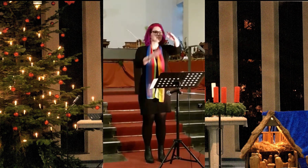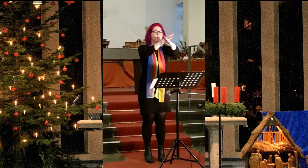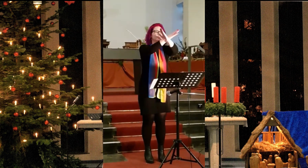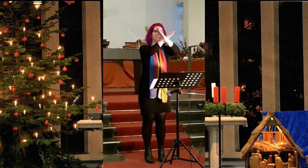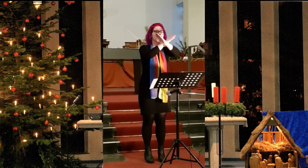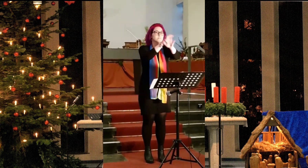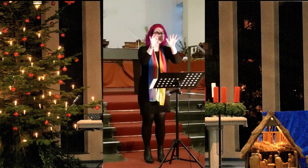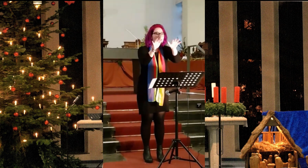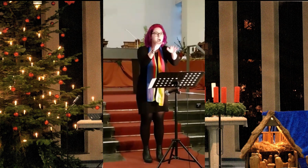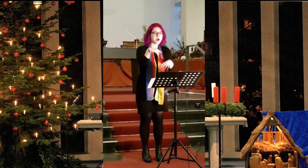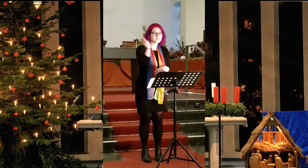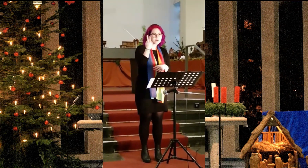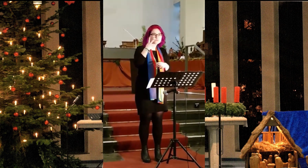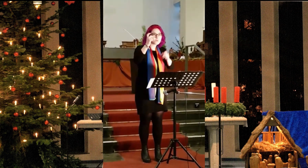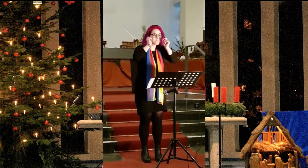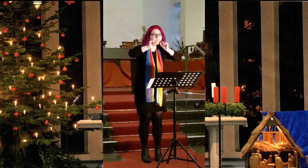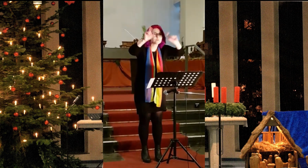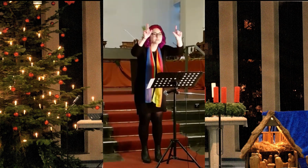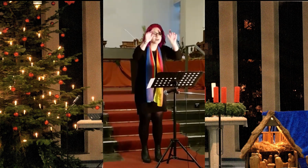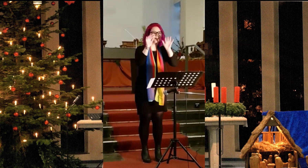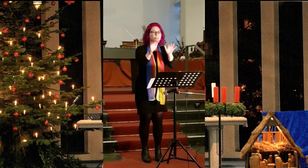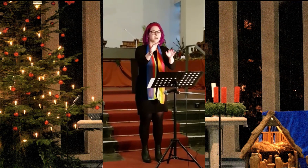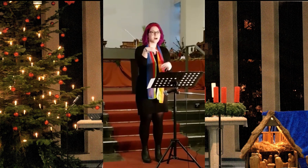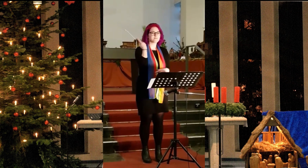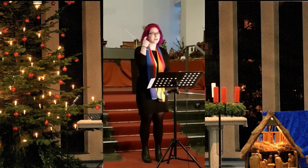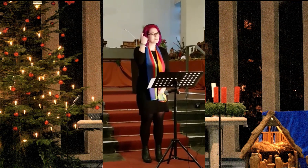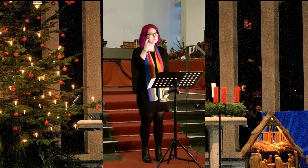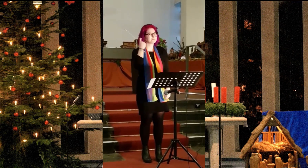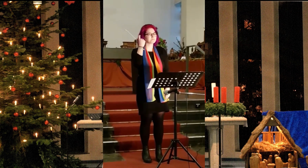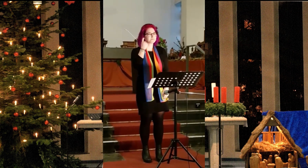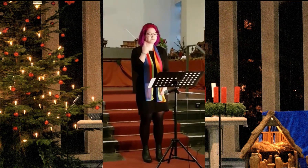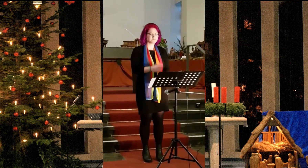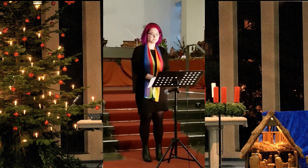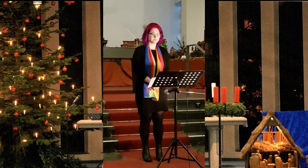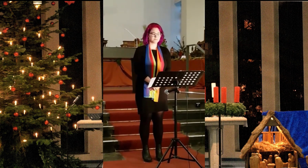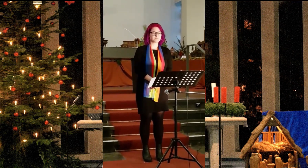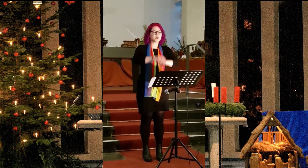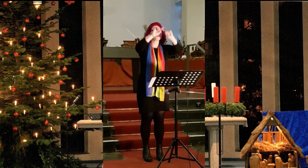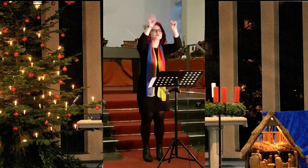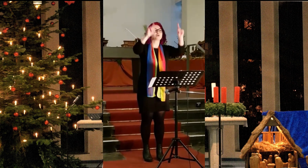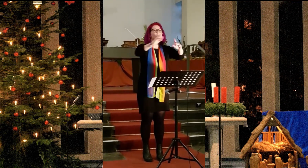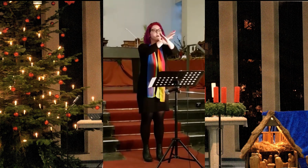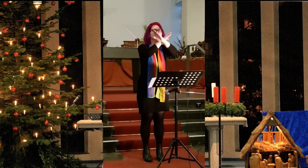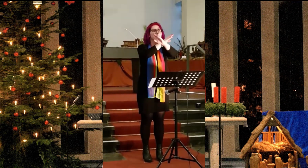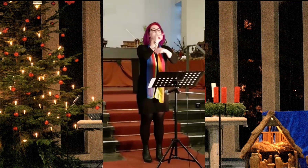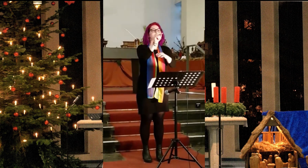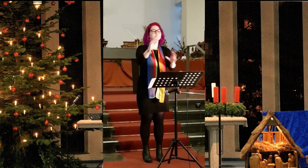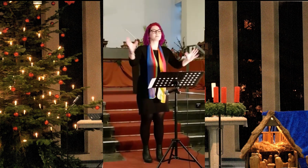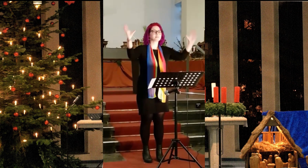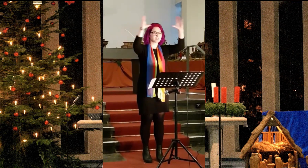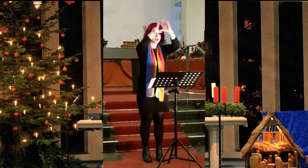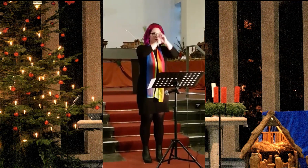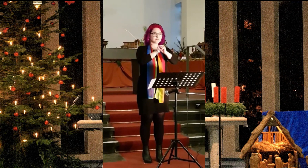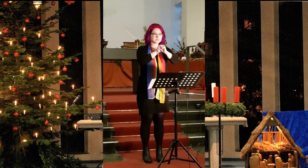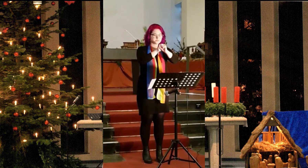Stern über Bethlehem, nun bleibst du stehen, und lässt uns das Wunder hier sehen. Das da geschehen,